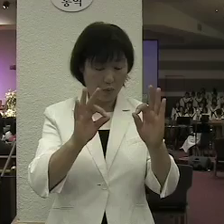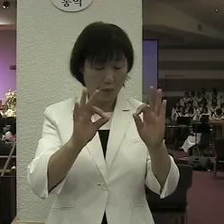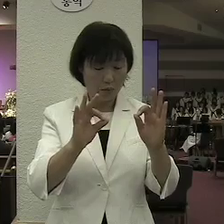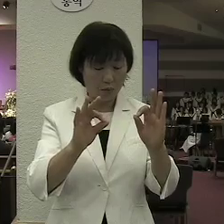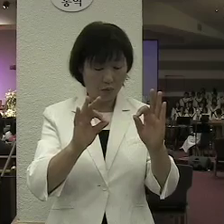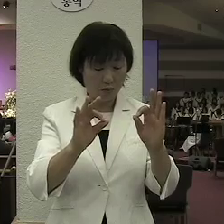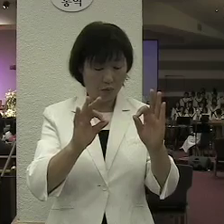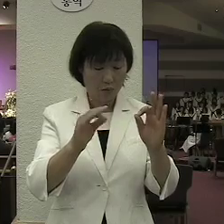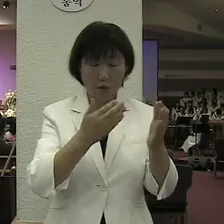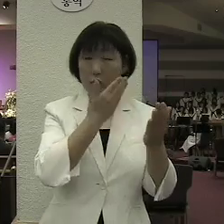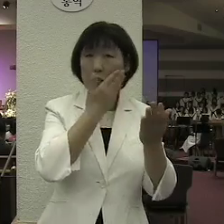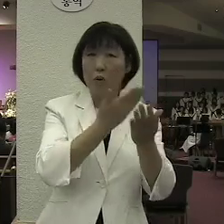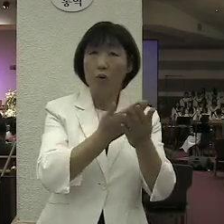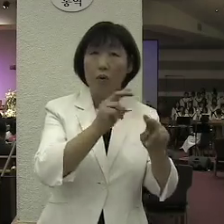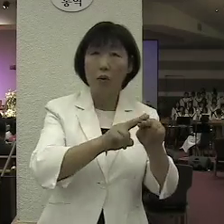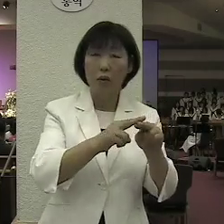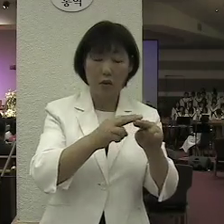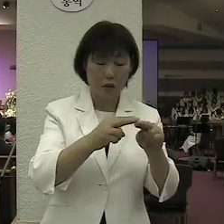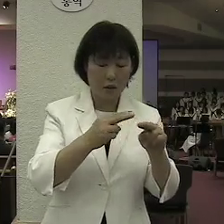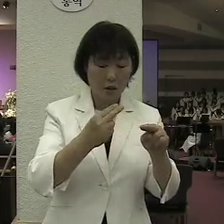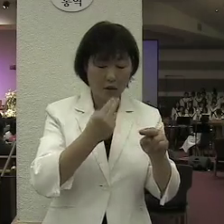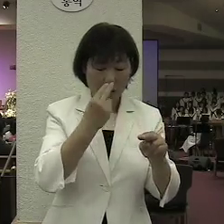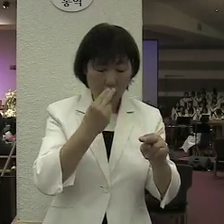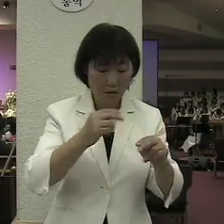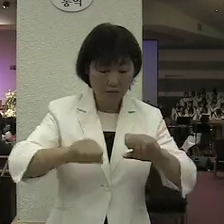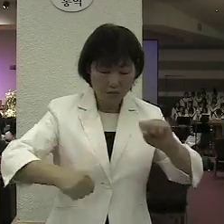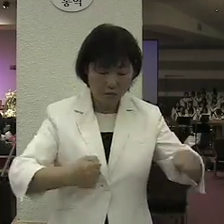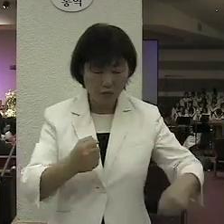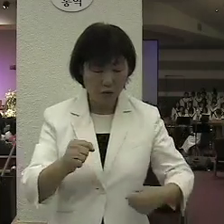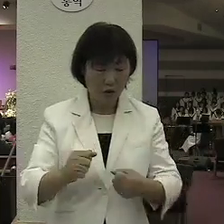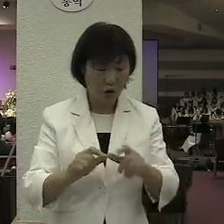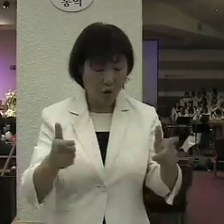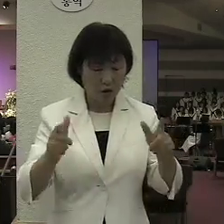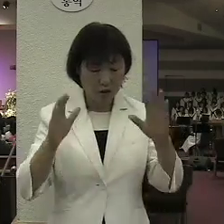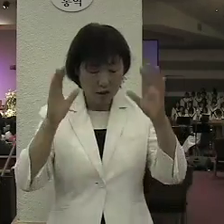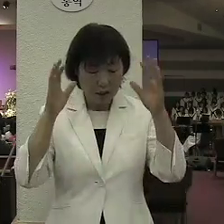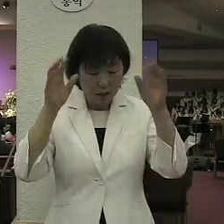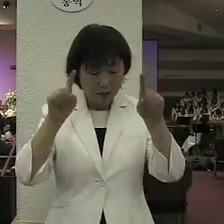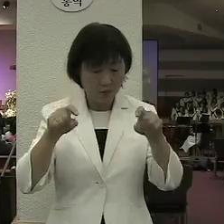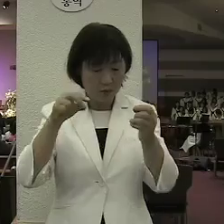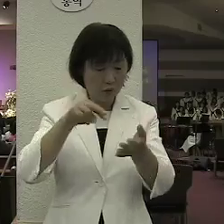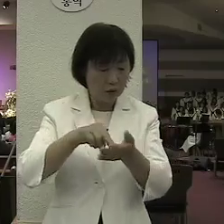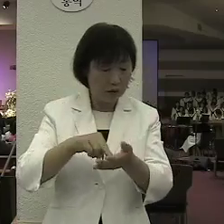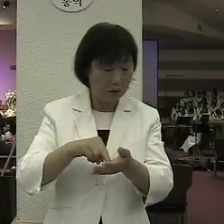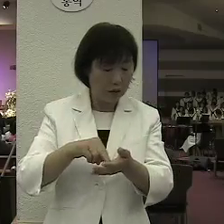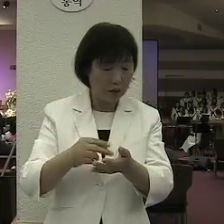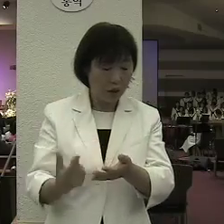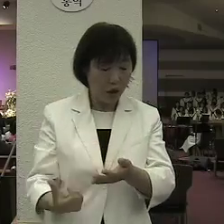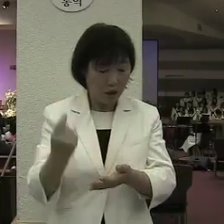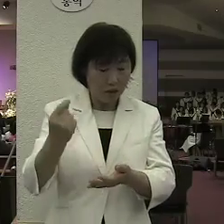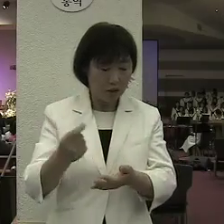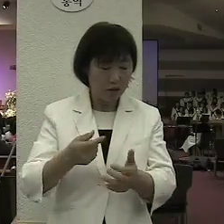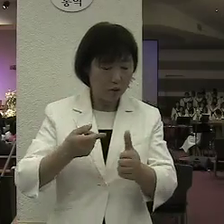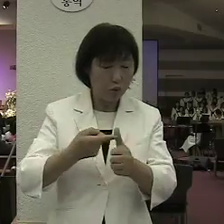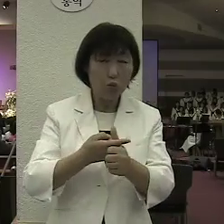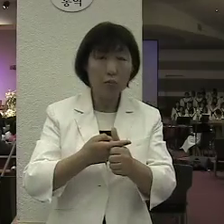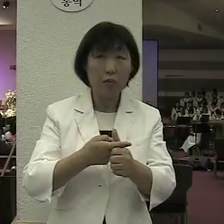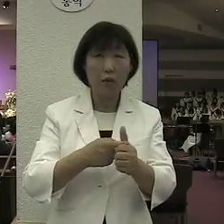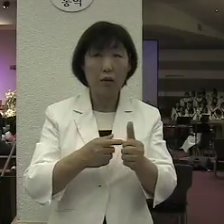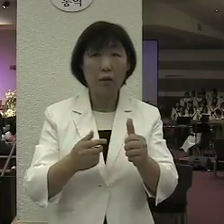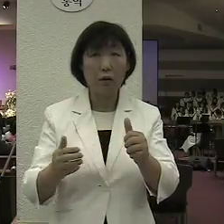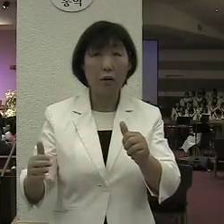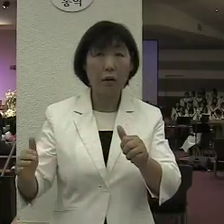그가 죽임을 당하셨기 때문입니다. 그가 죽임을 당하셨기 때문에 9절 말씀을 보세요. 책을 가지시고